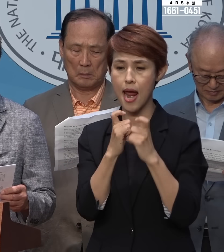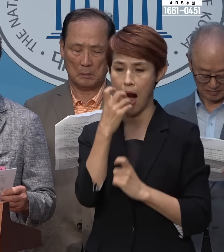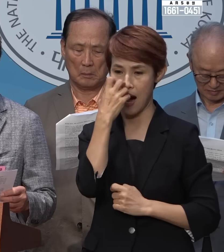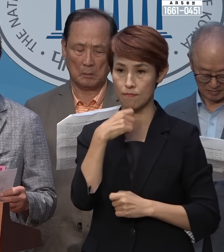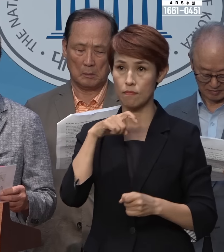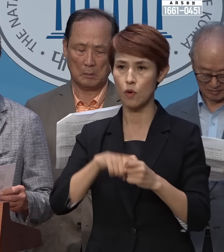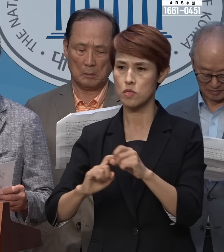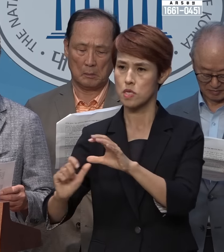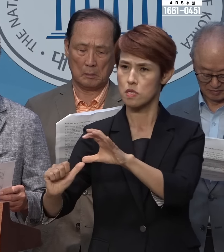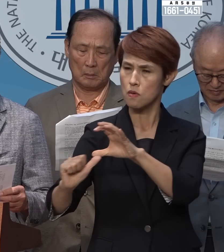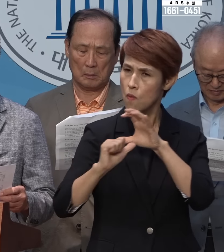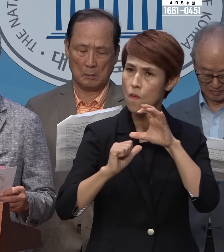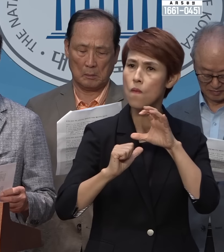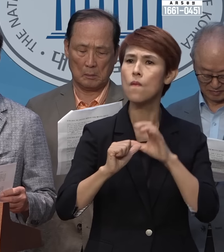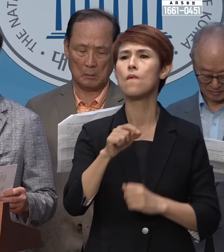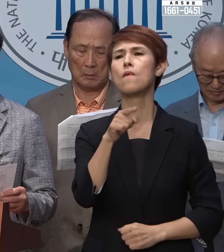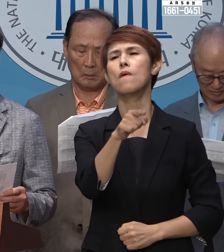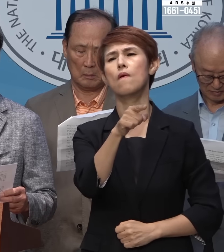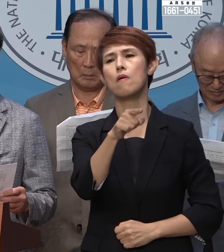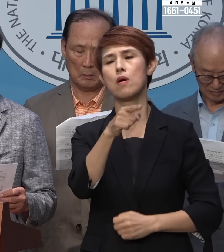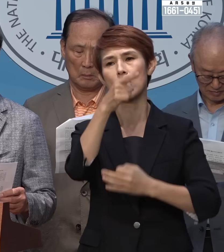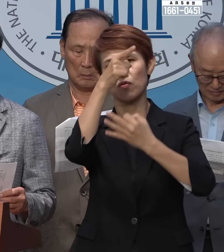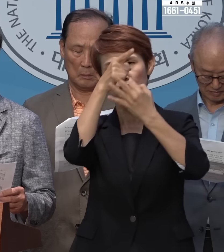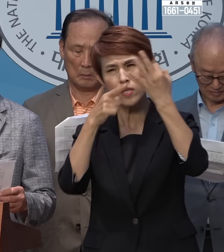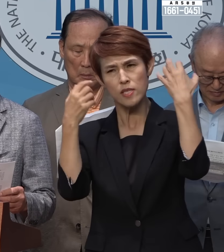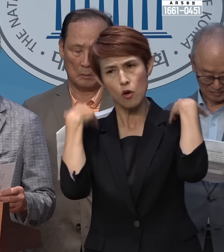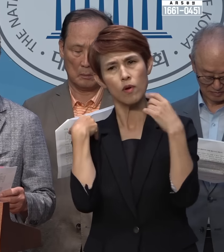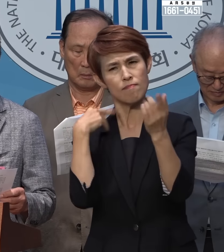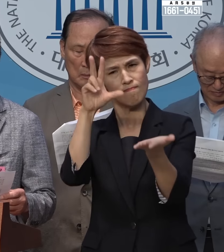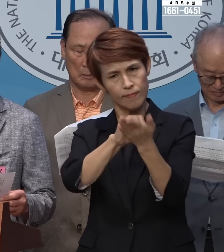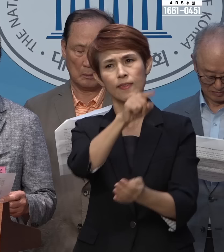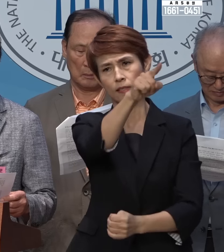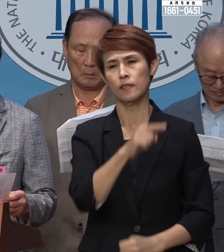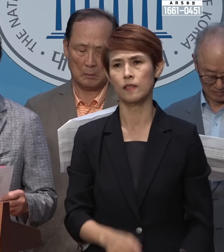위해 사용하는 것이 윤석열 정권입니다.